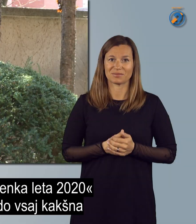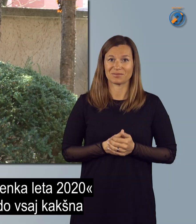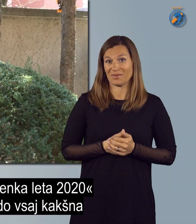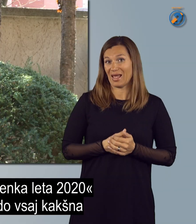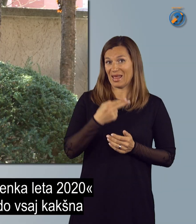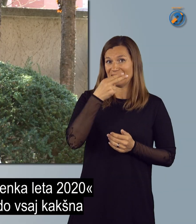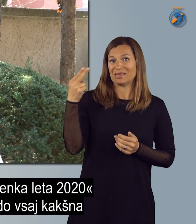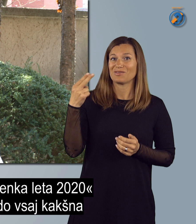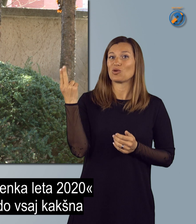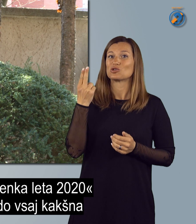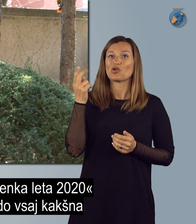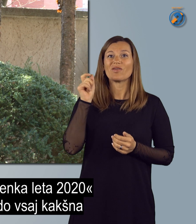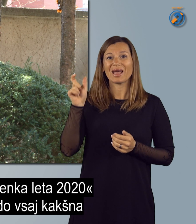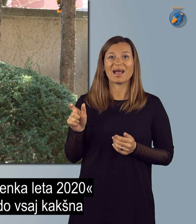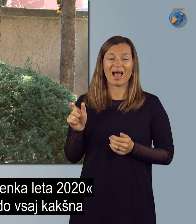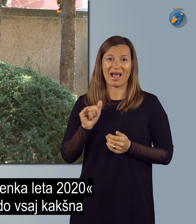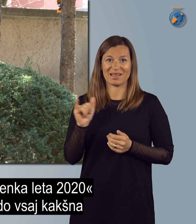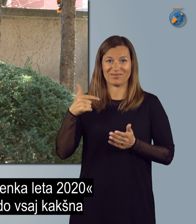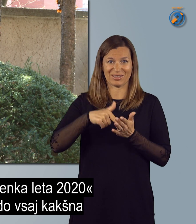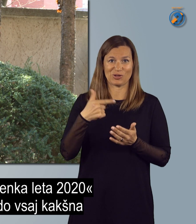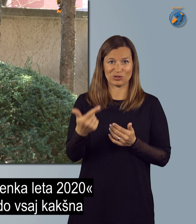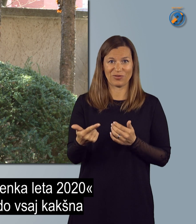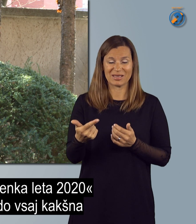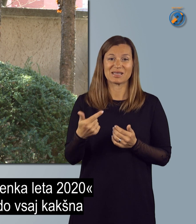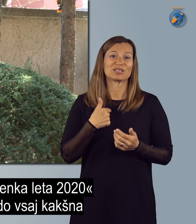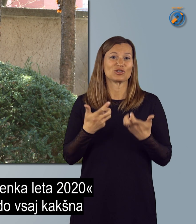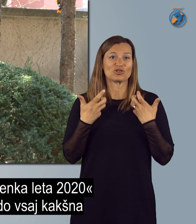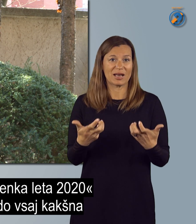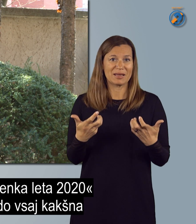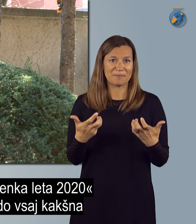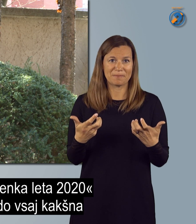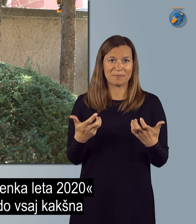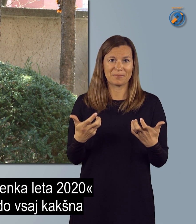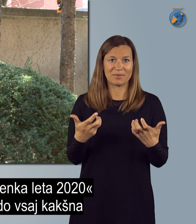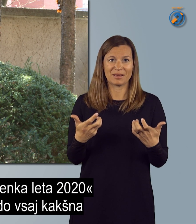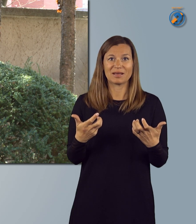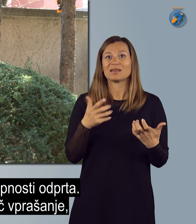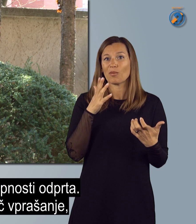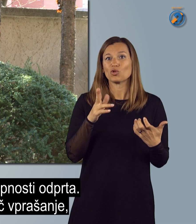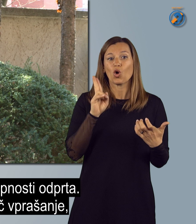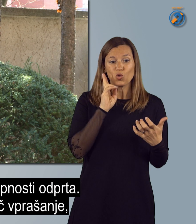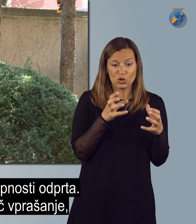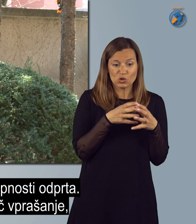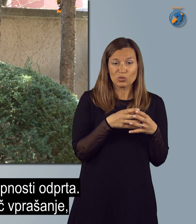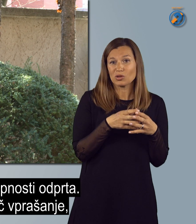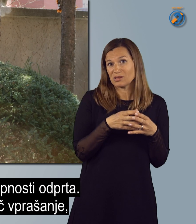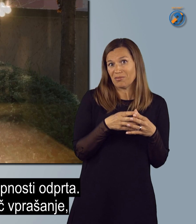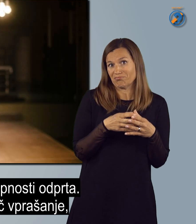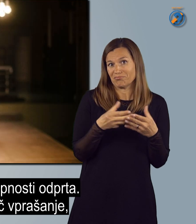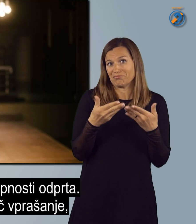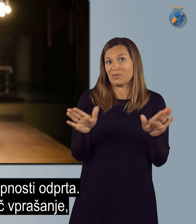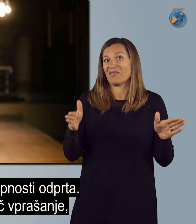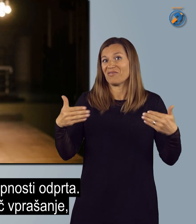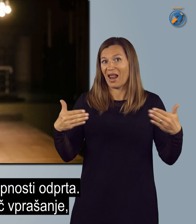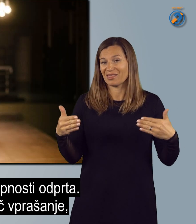S svojim nazivom Slovenka leta 2020 si želim to, da bodo vsaj kakšna vrata gluhi skupnosti